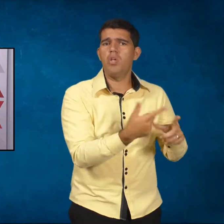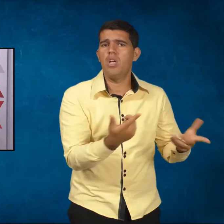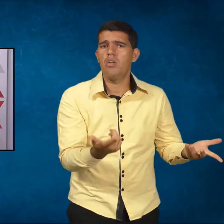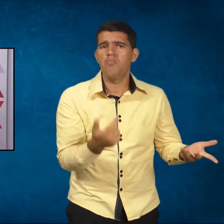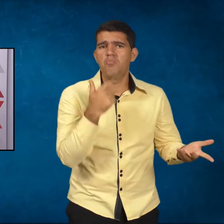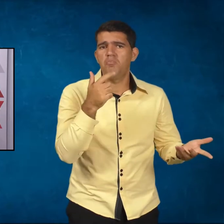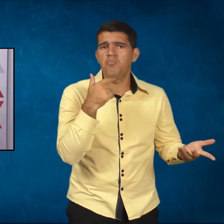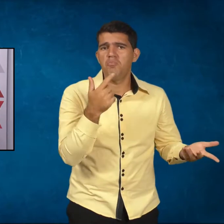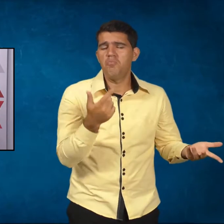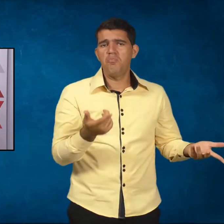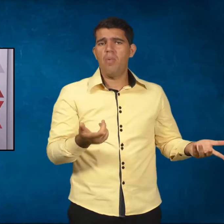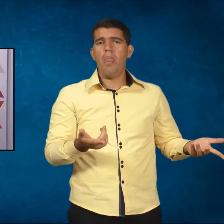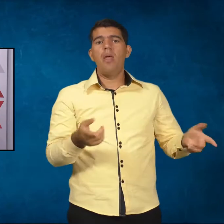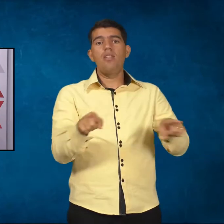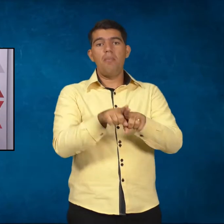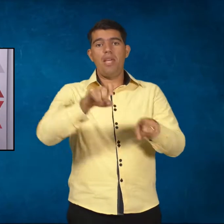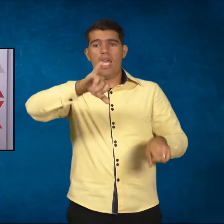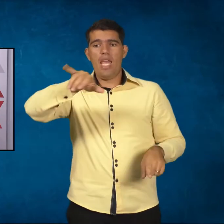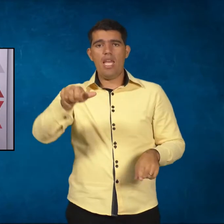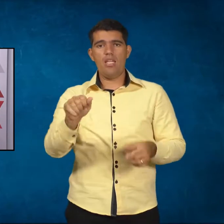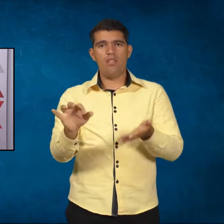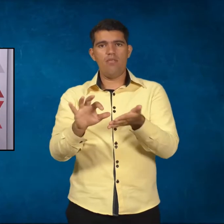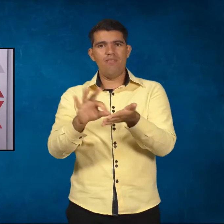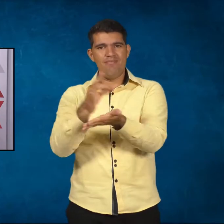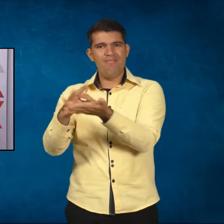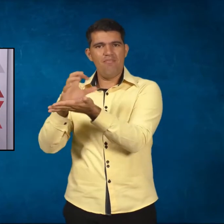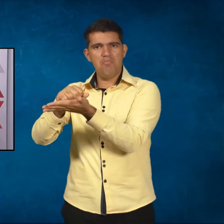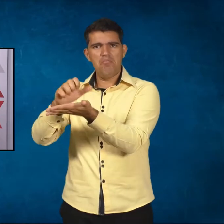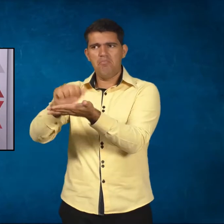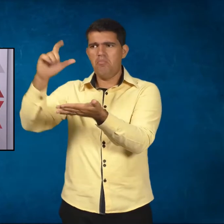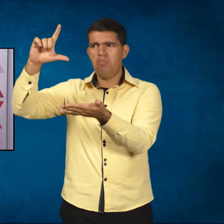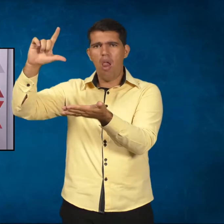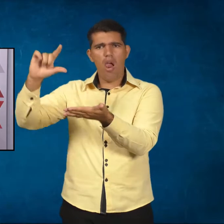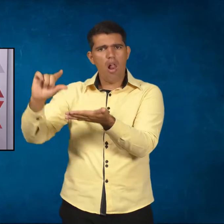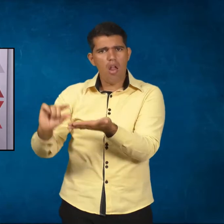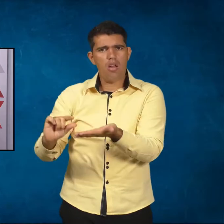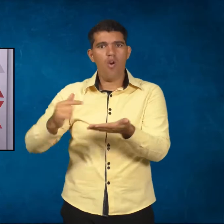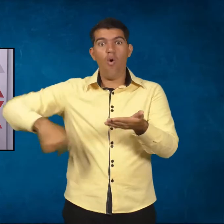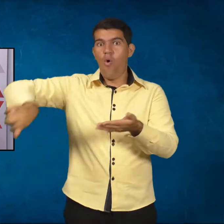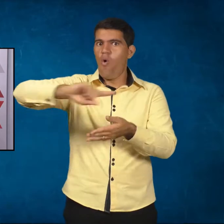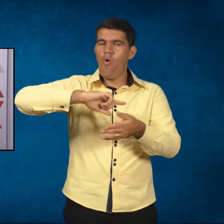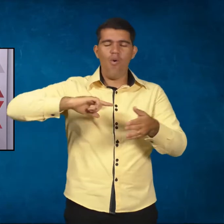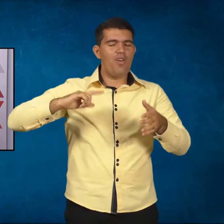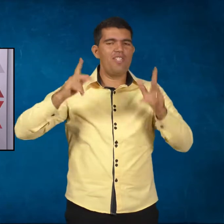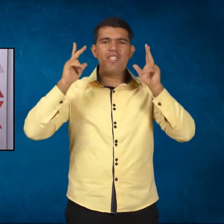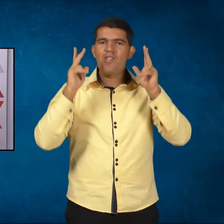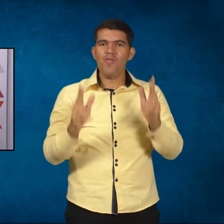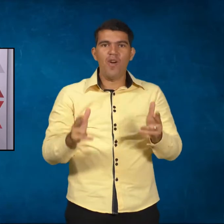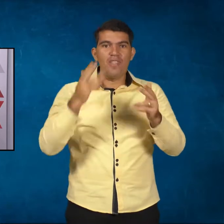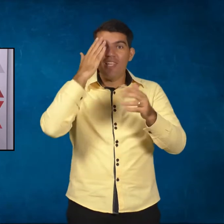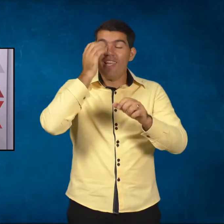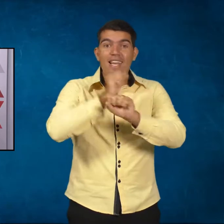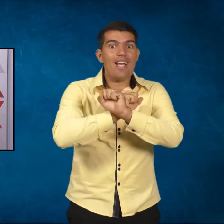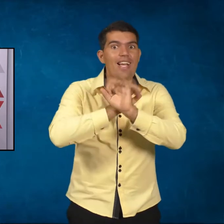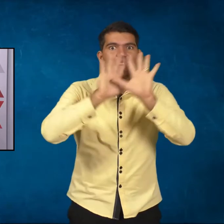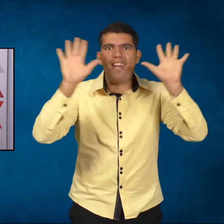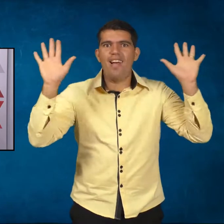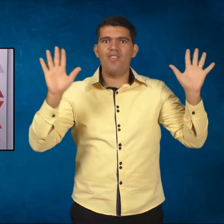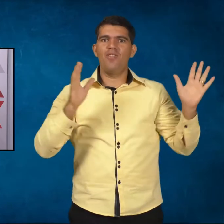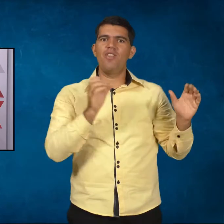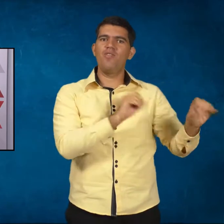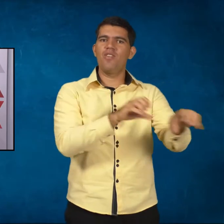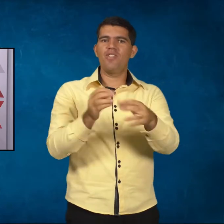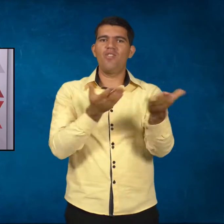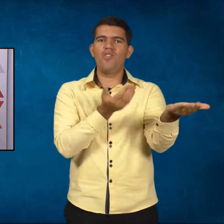número o nícolas na eja vem caindo no programa de hoje vamos mergulhar no universo da educação de jovens e